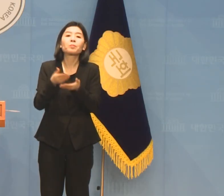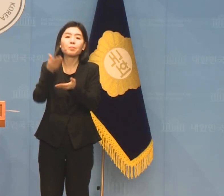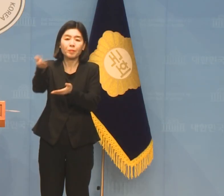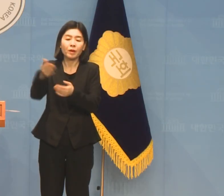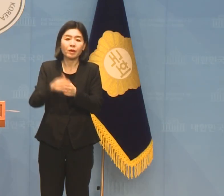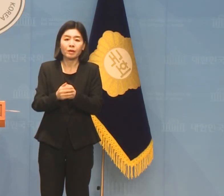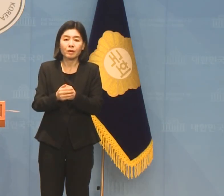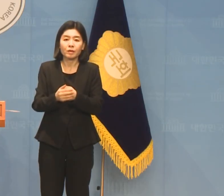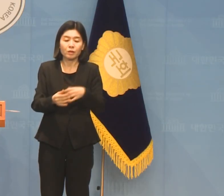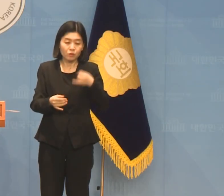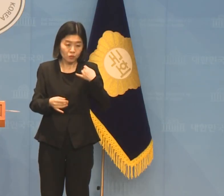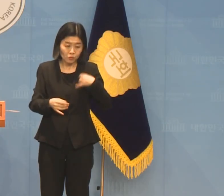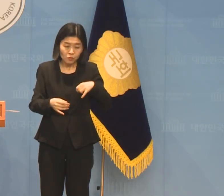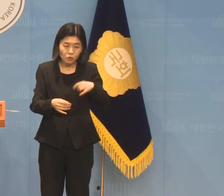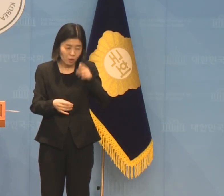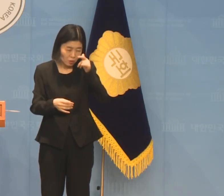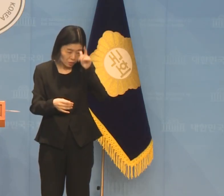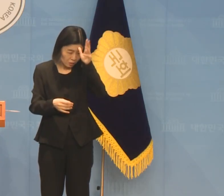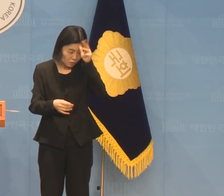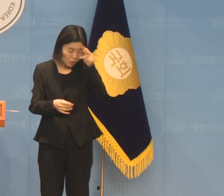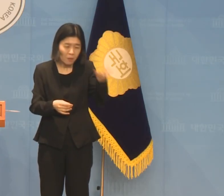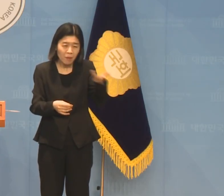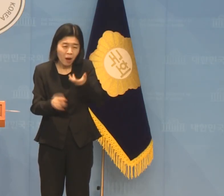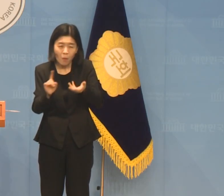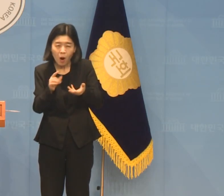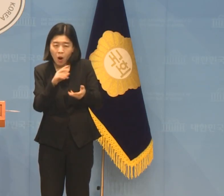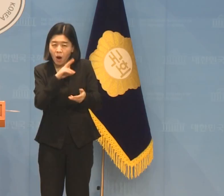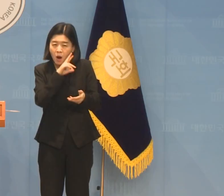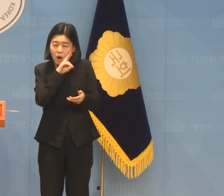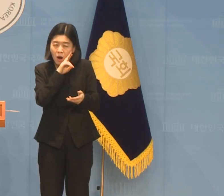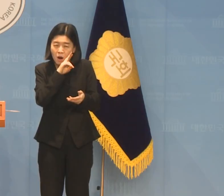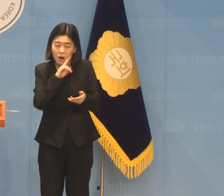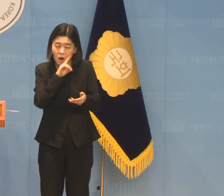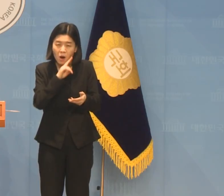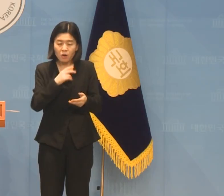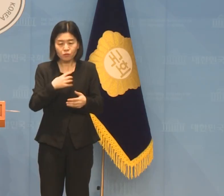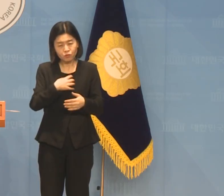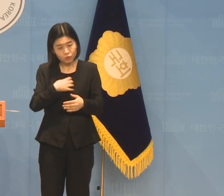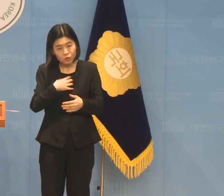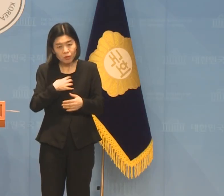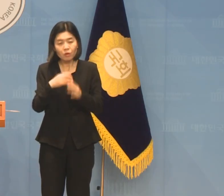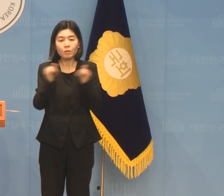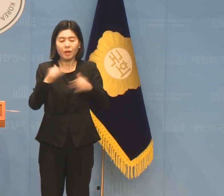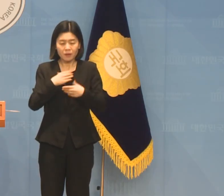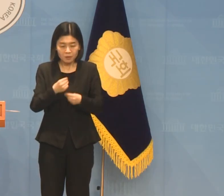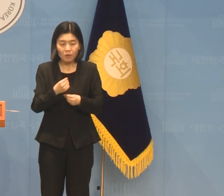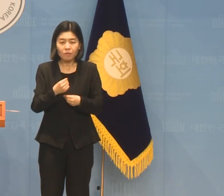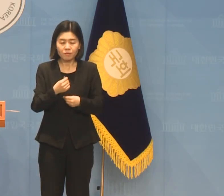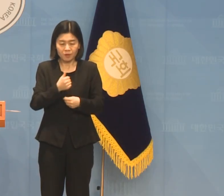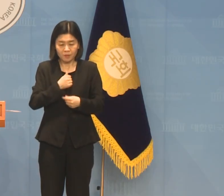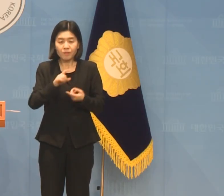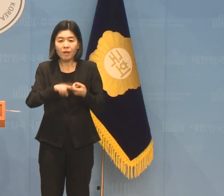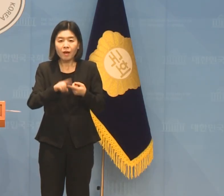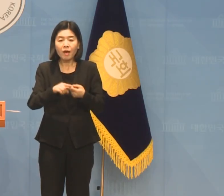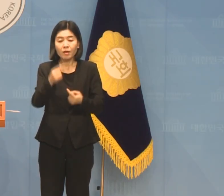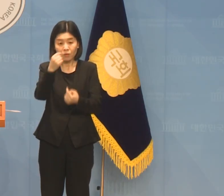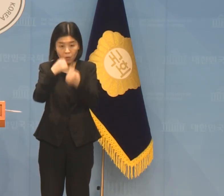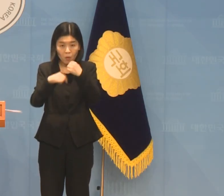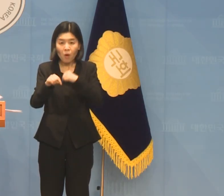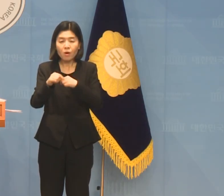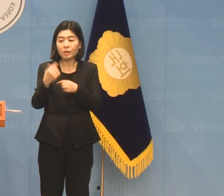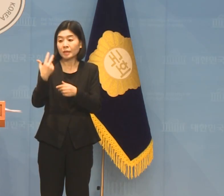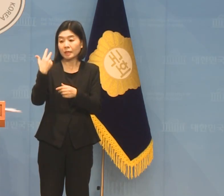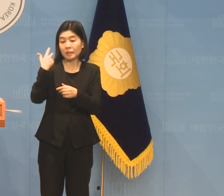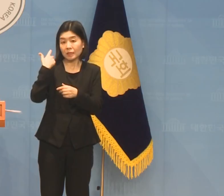중국 공안 파견에 대한 의혹과 우려, 국민의 안전과 자존심을 지키기 위한 요청에 관한 청원이 지난주